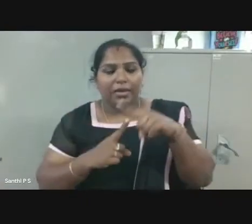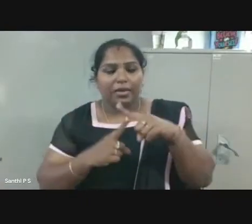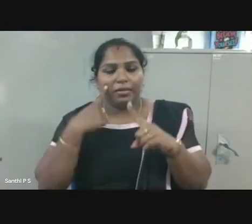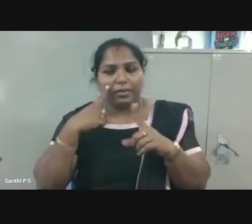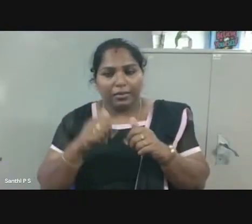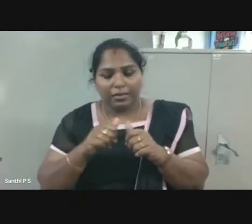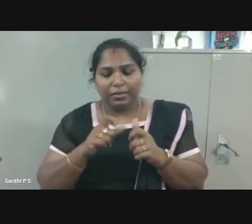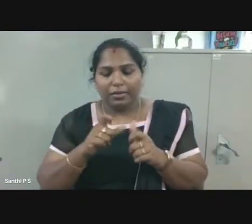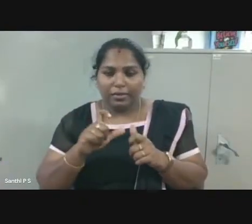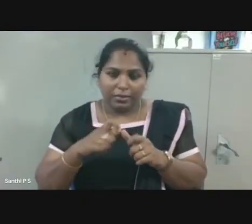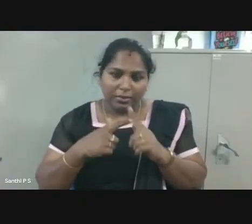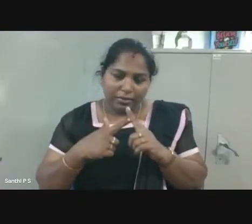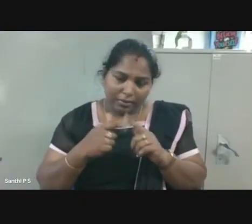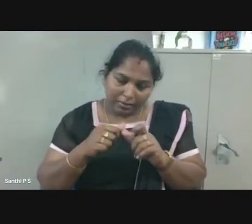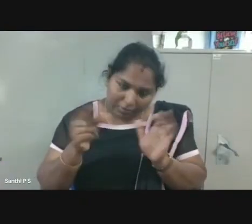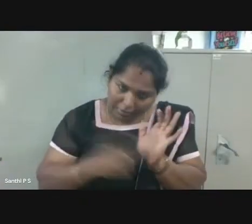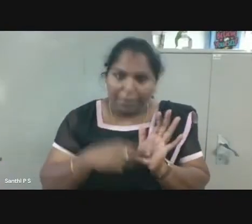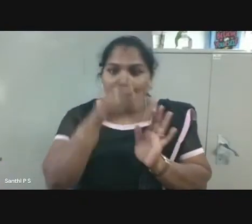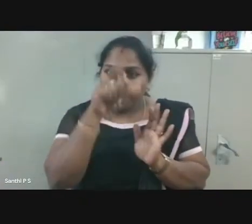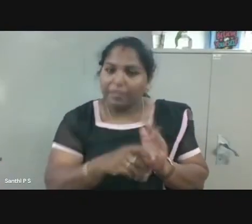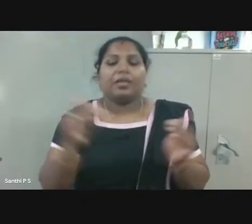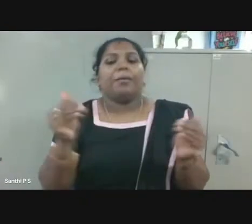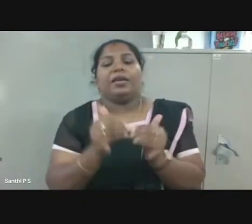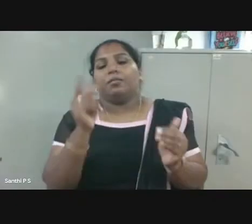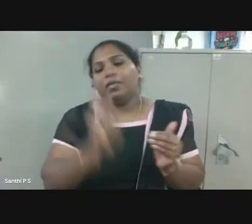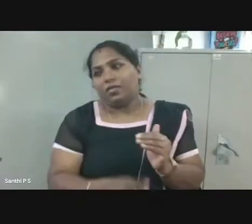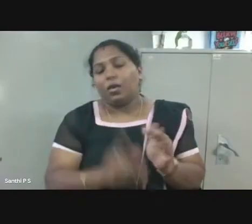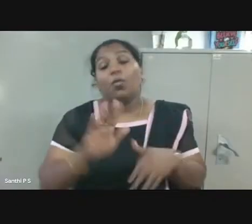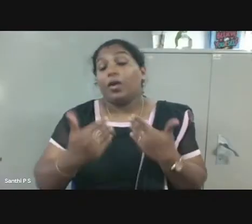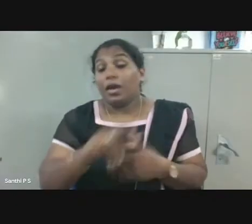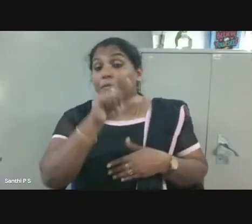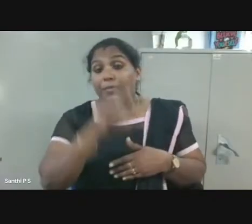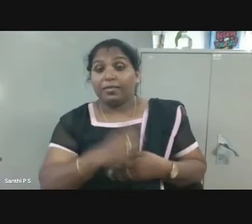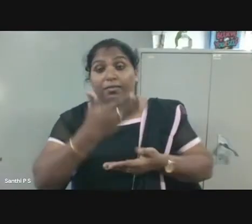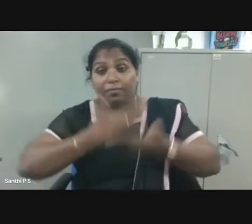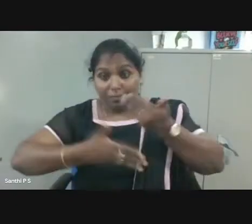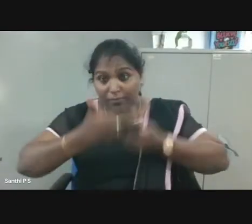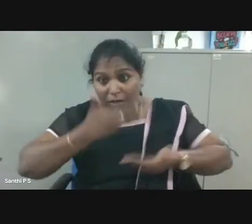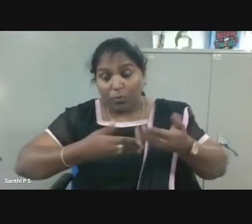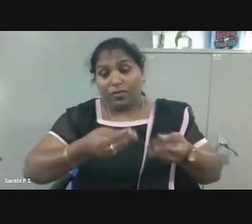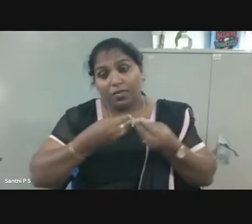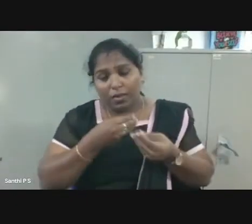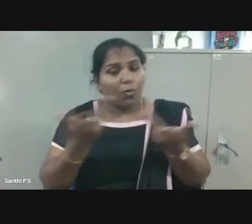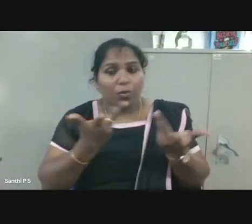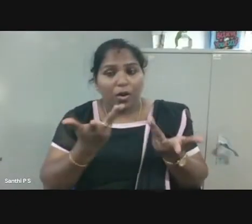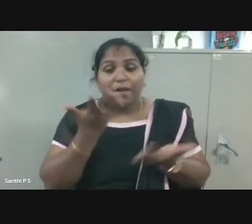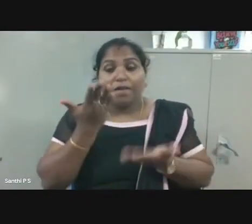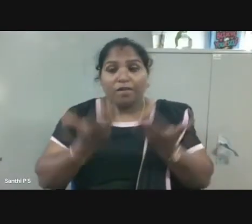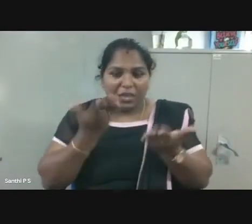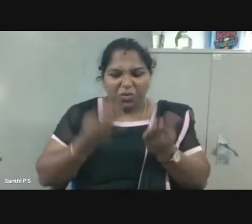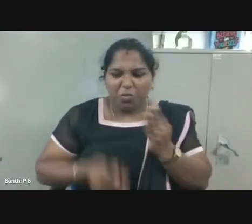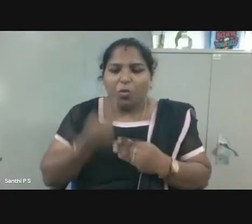ന്യൂട്രീഷൻ ഉള്ള ഫുഡ്, അതെല്ലാം പറഞ്ഞു കൊടുക്കും. അപ്പൊ ഡയറ്റീഷ്യൻ നമ്മുടെ ടീമിനകത്ത് ഒരു ഇമ്പോർട്ടന്റ് ആളാണ്. കാരണം അവരാണ് ഈ വെയിറ്റ് കൂടുതൽ